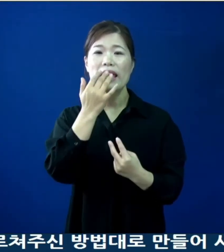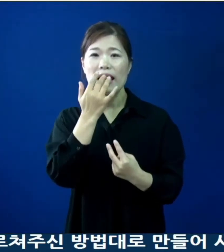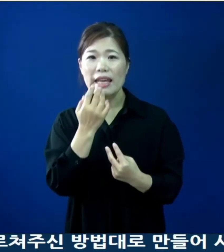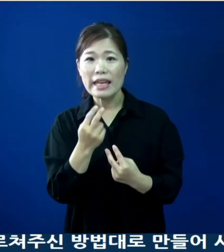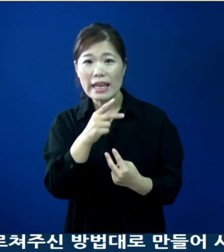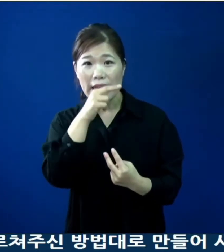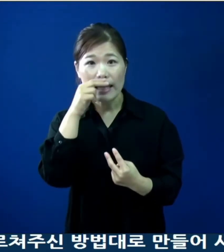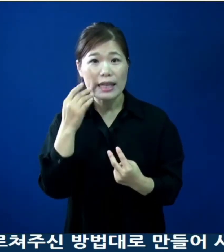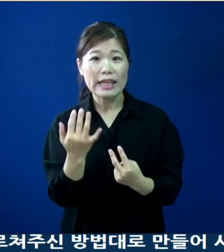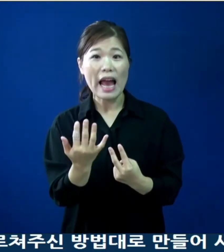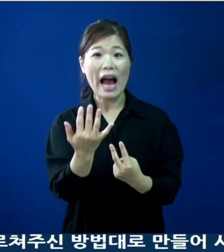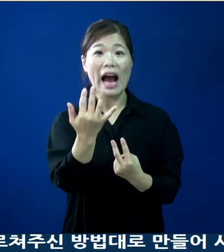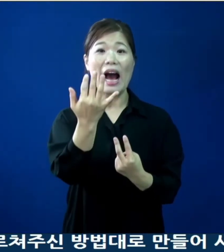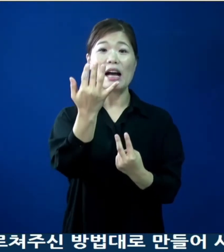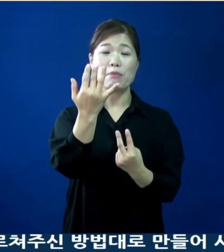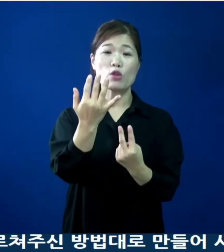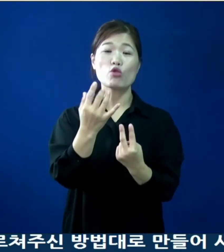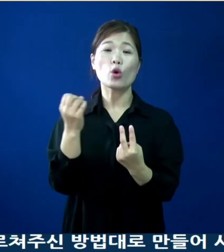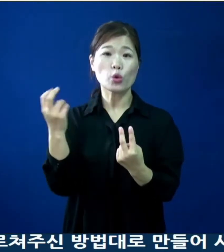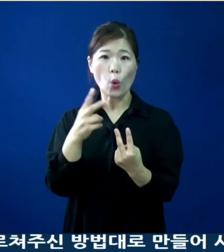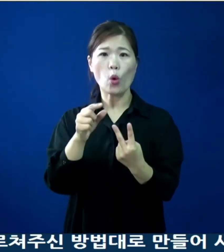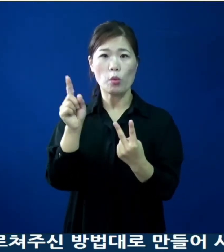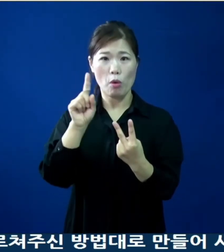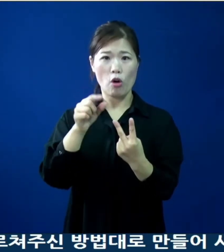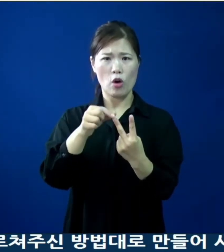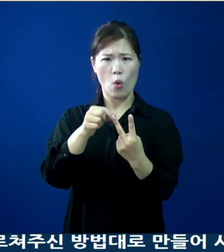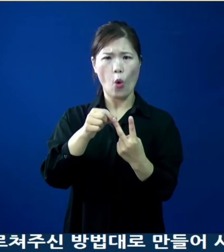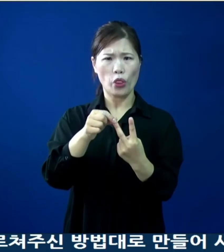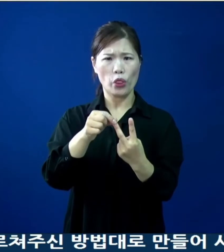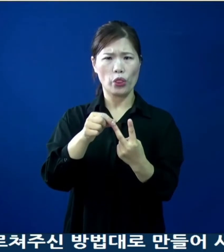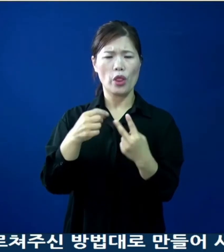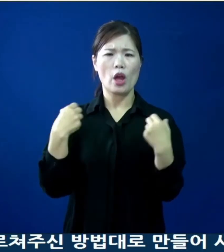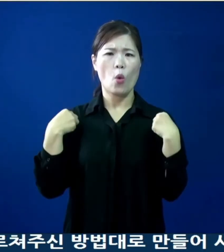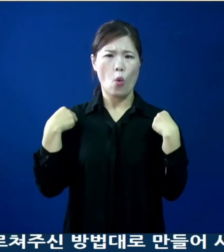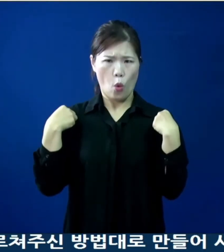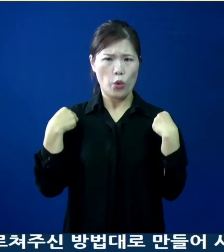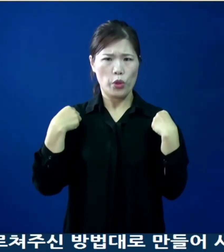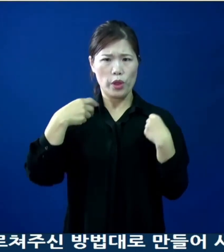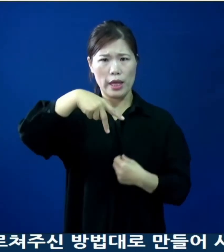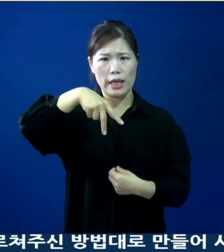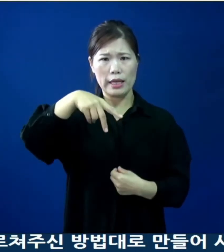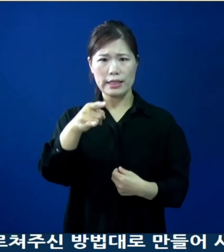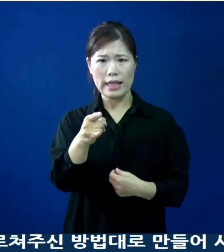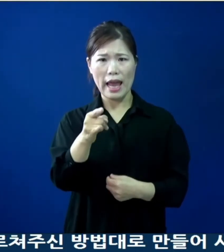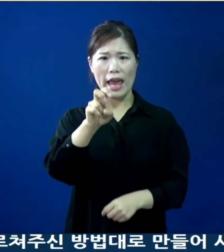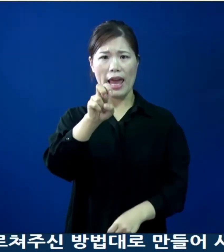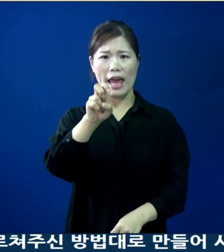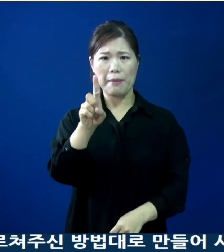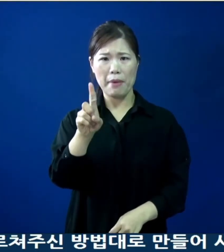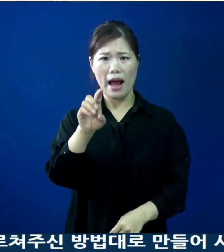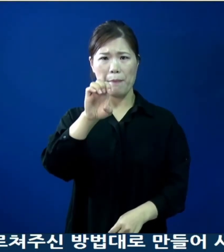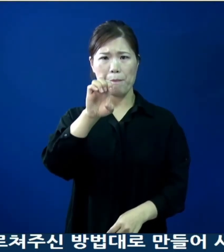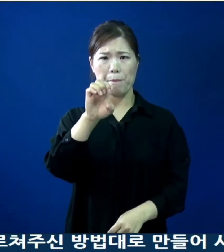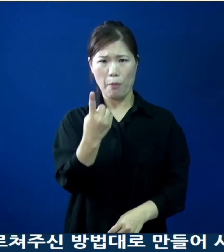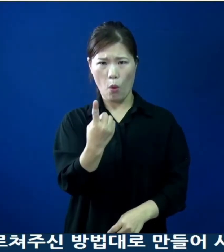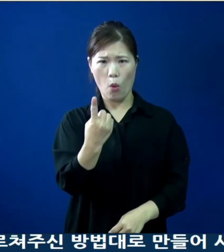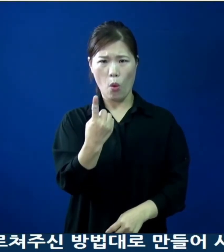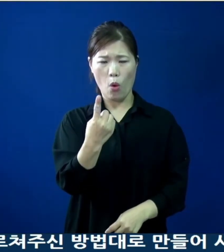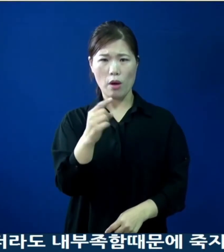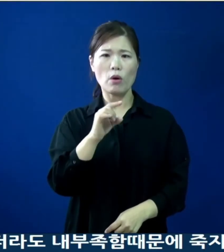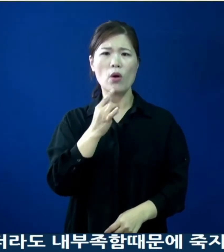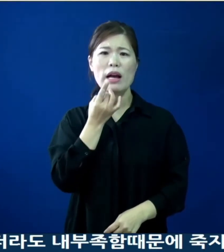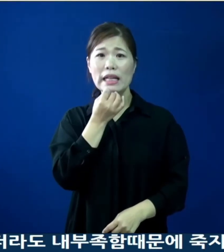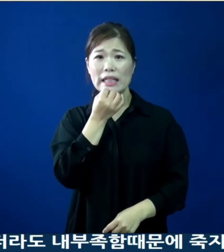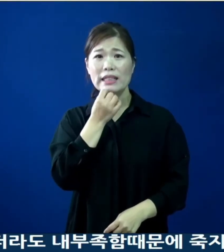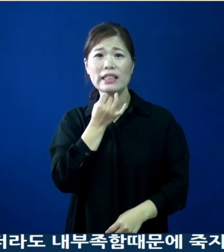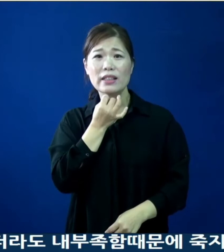뿐만 아니라 옷을 세마포 옷으로 갈아입습니다. 한번